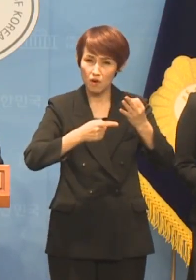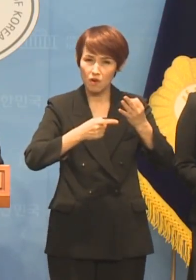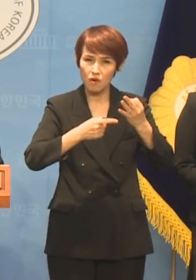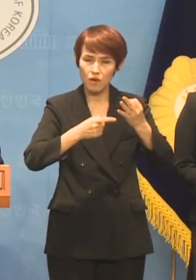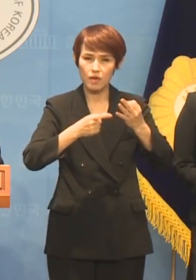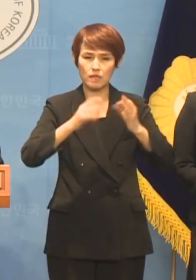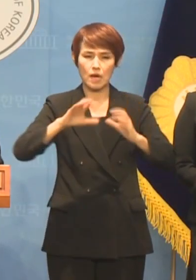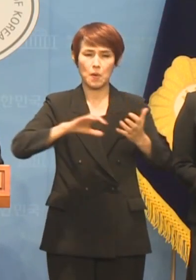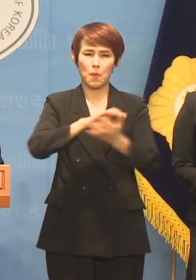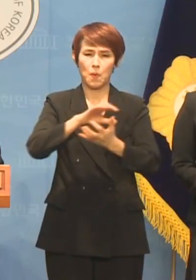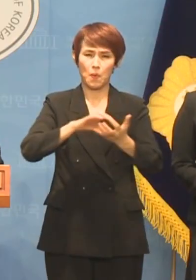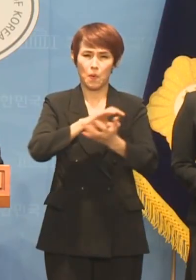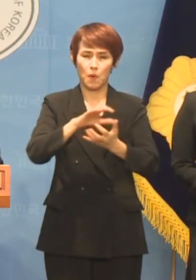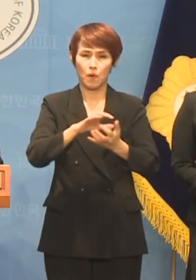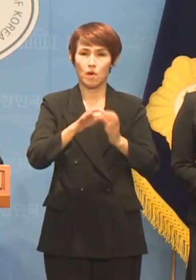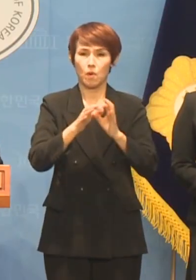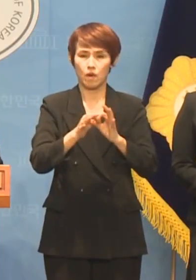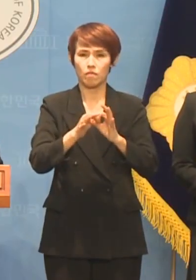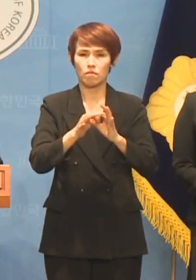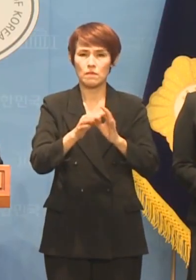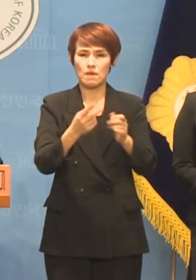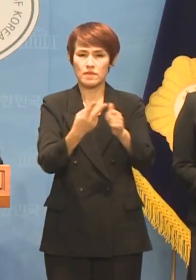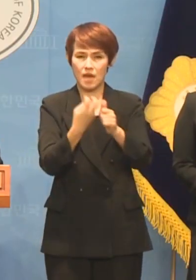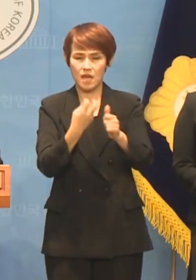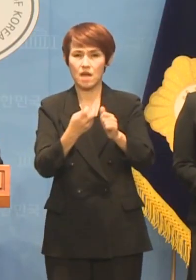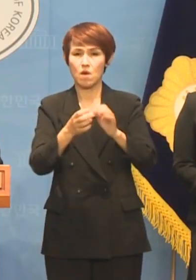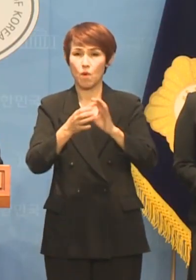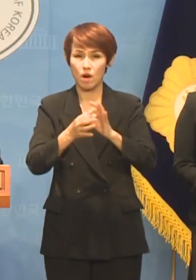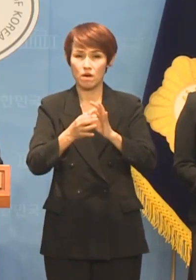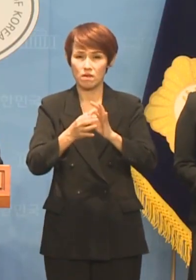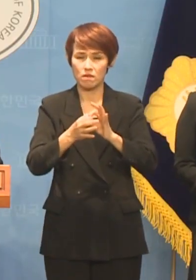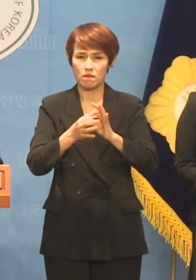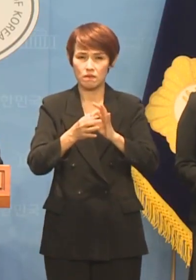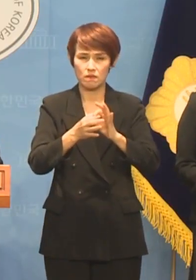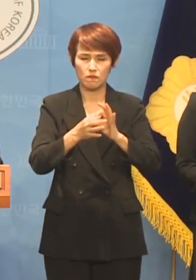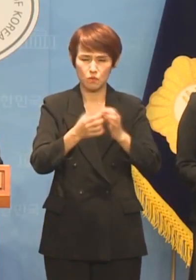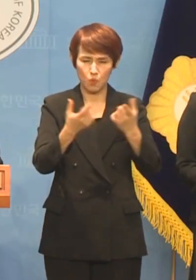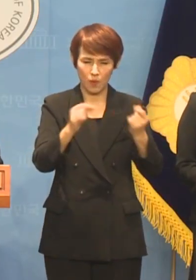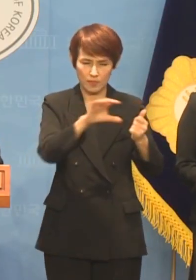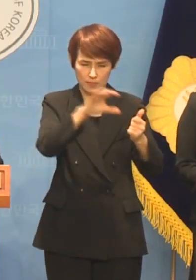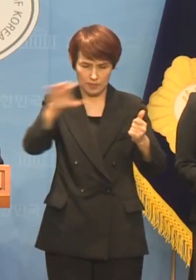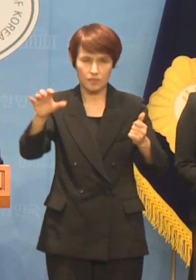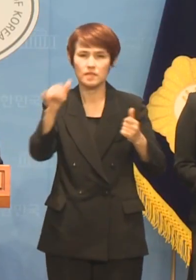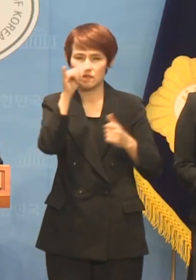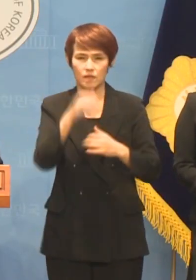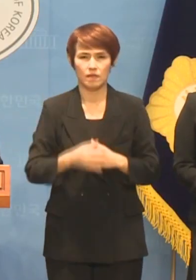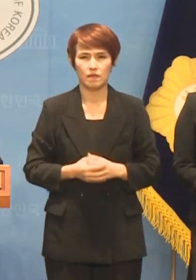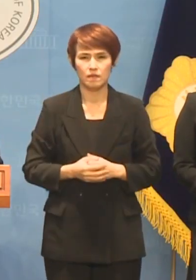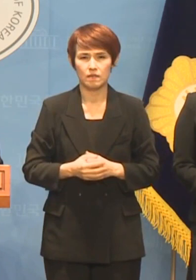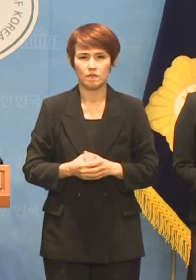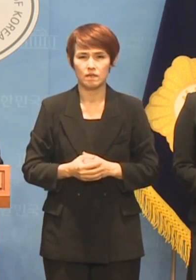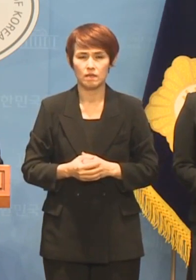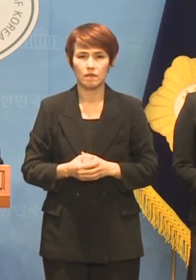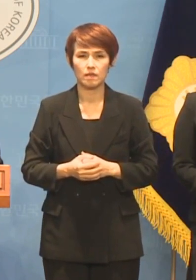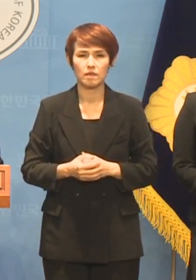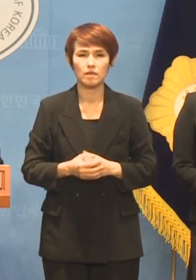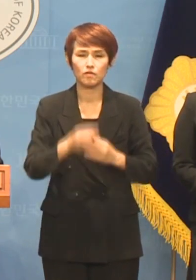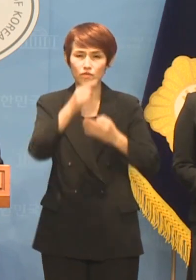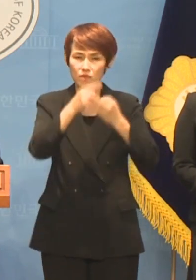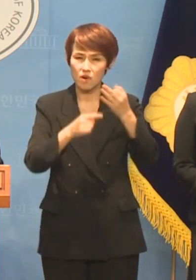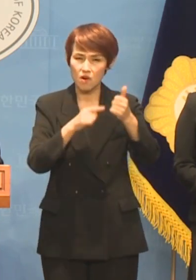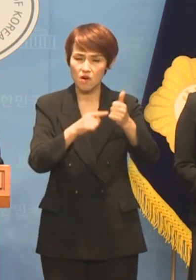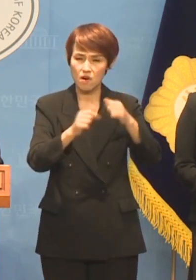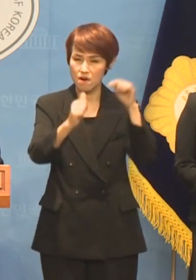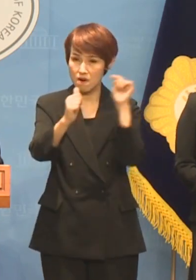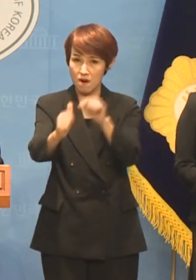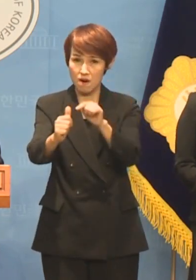내란 프레임, 탄핵 공작 주장을 그대로 답습하고 있습니다. 내란 속에 윤석열의 지령을